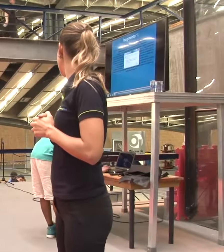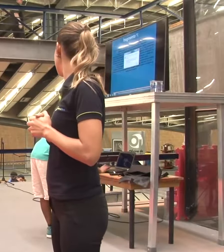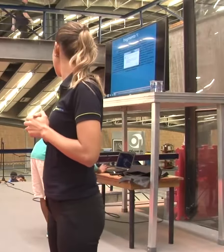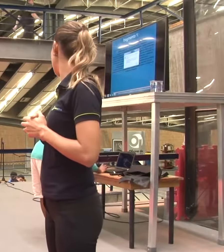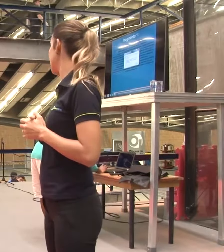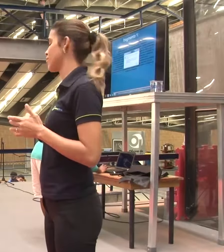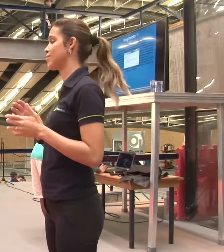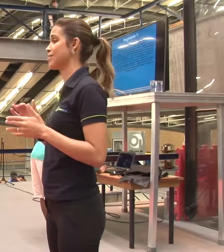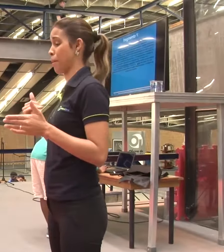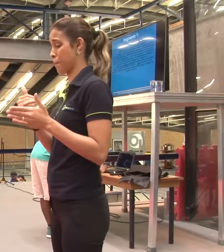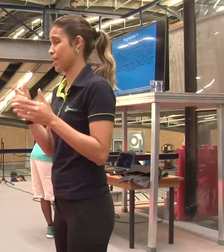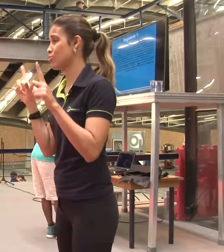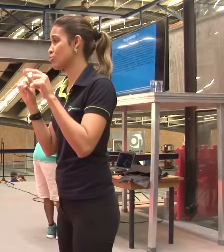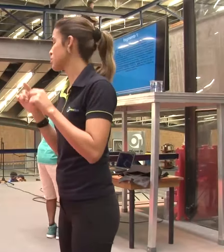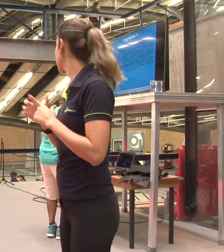computador vai te ligar.